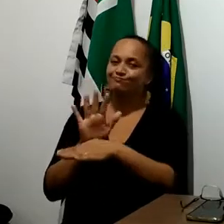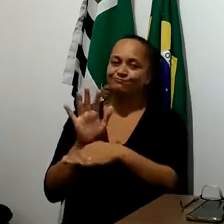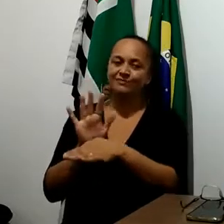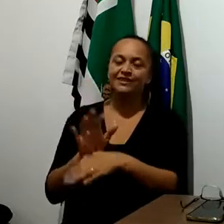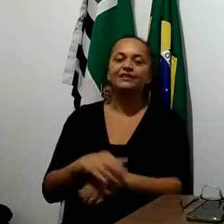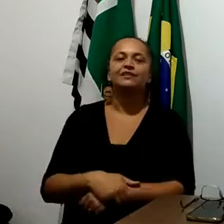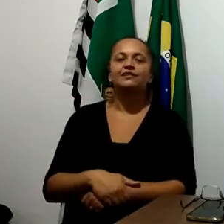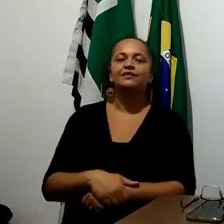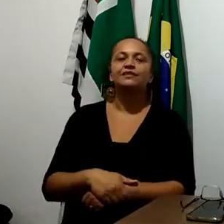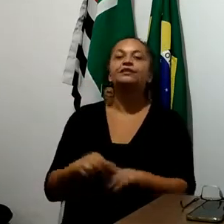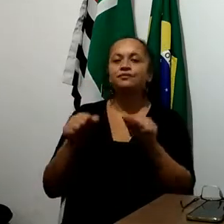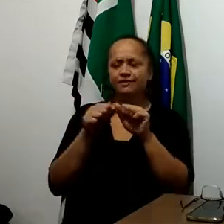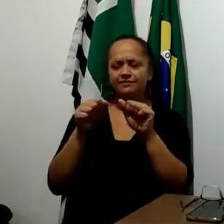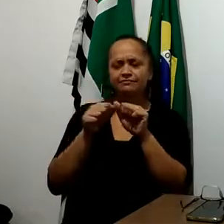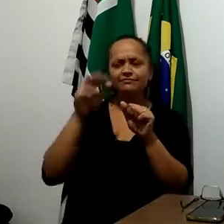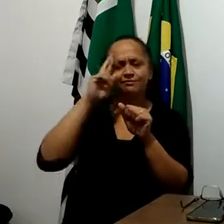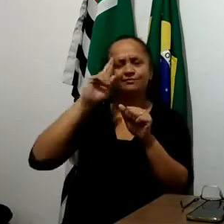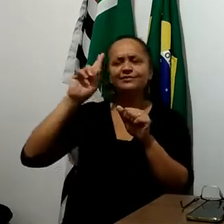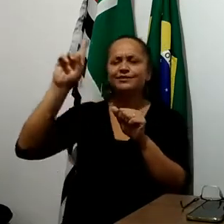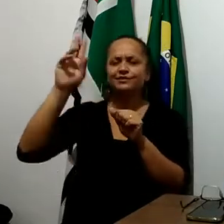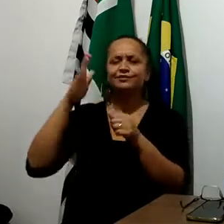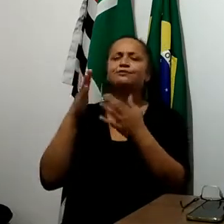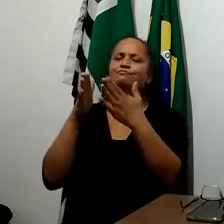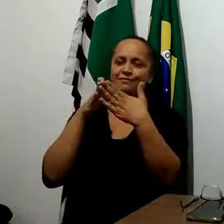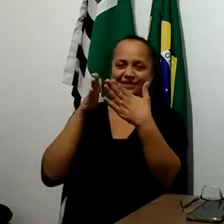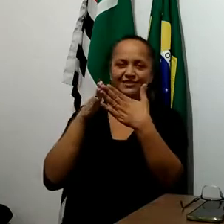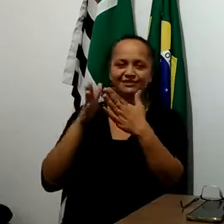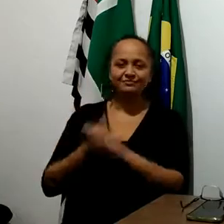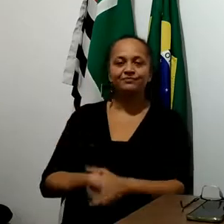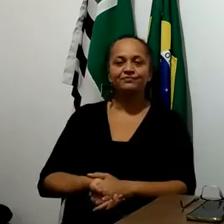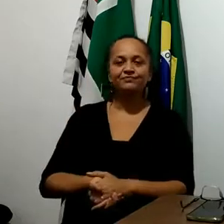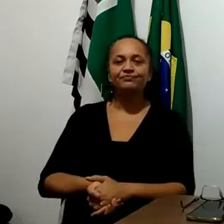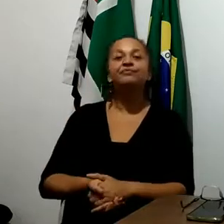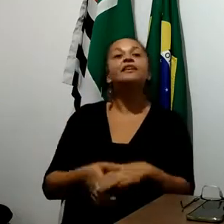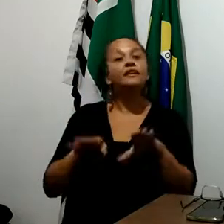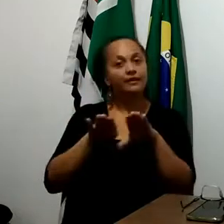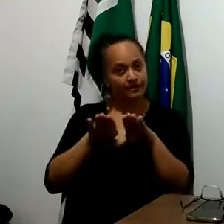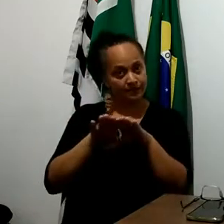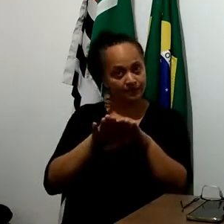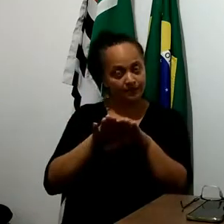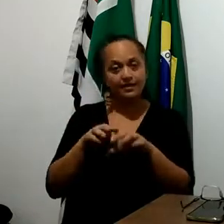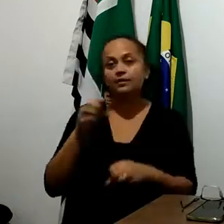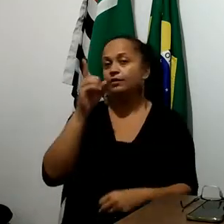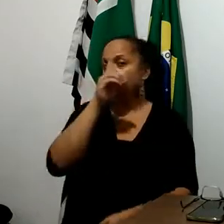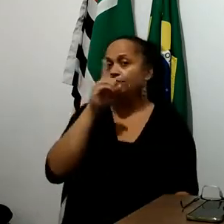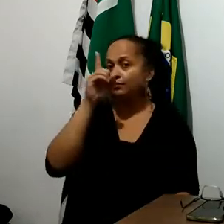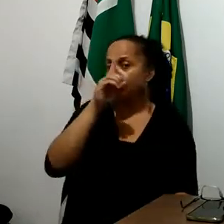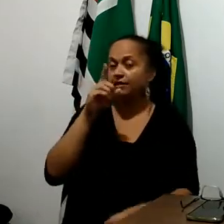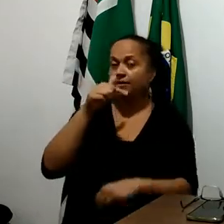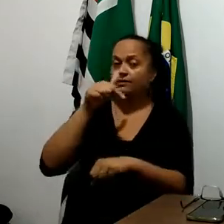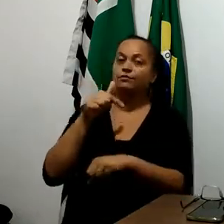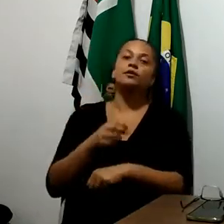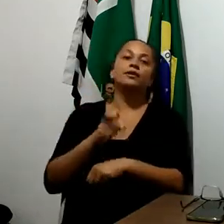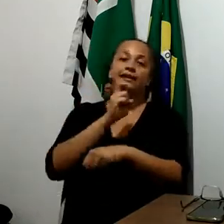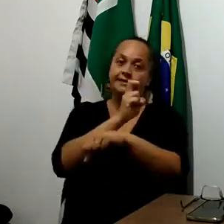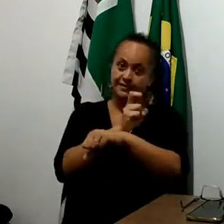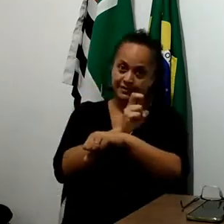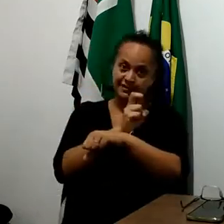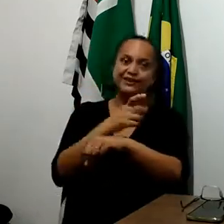que o Senhor nos delegou a fazer. Amém? E no domingo às 17 horas, nós temos o